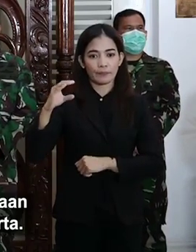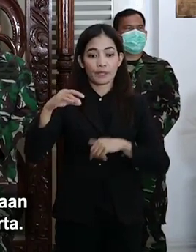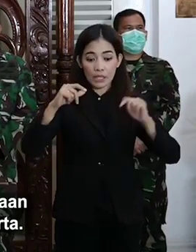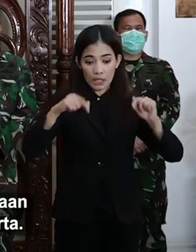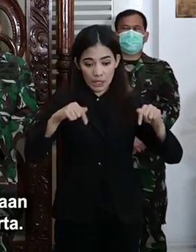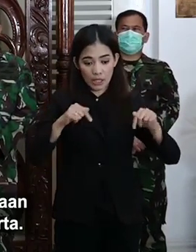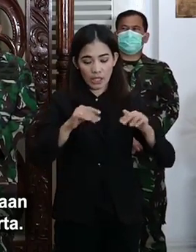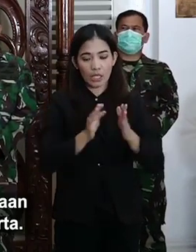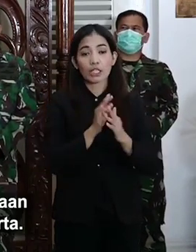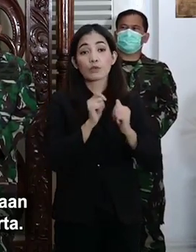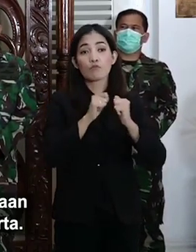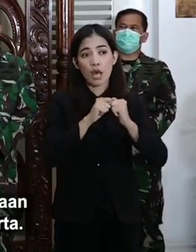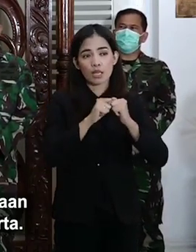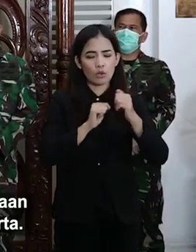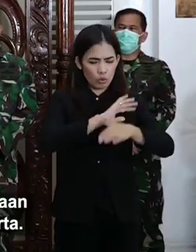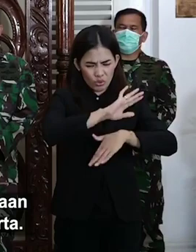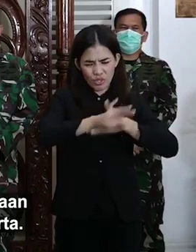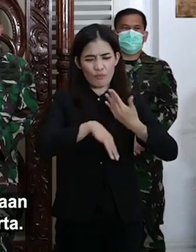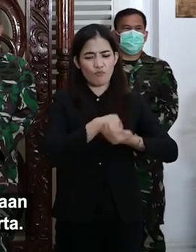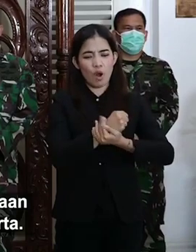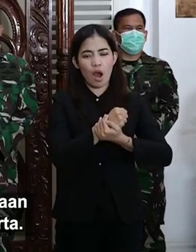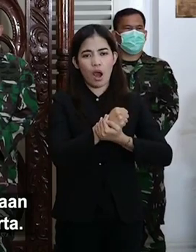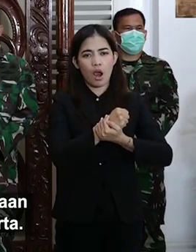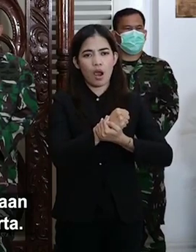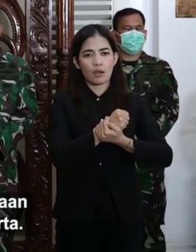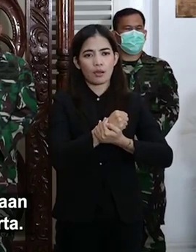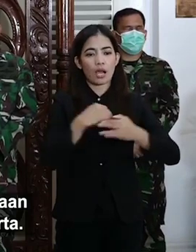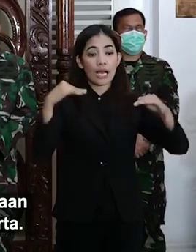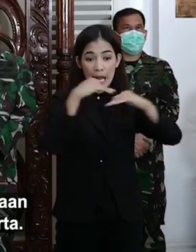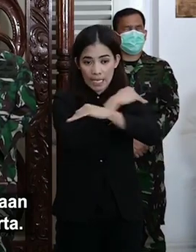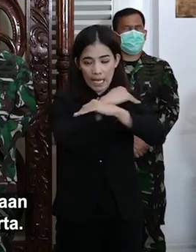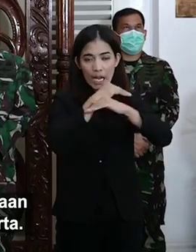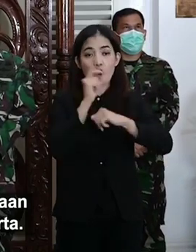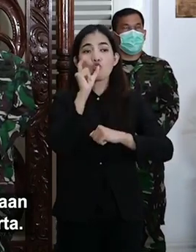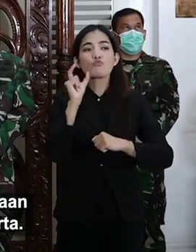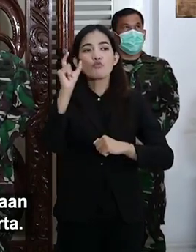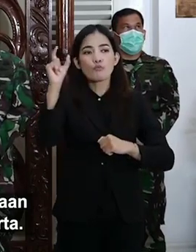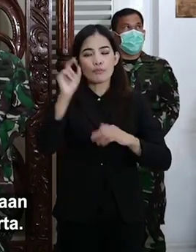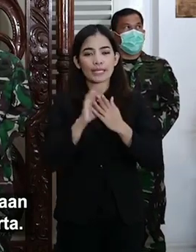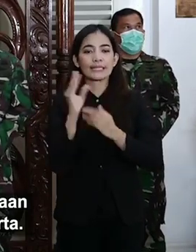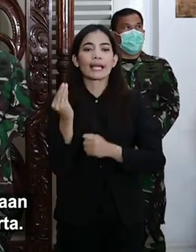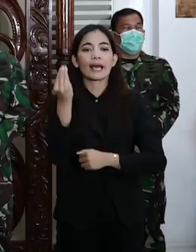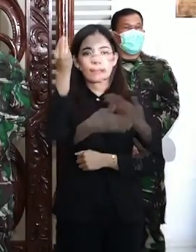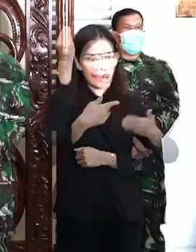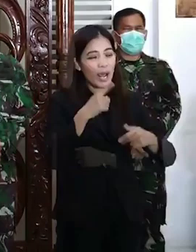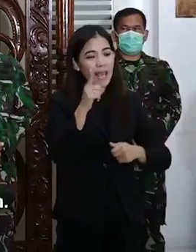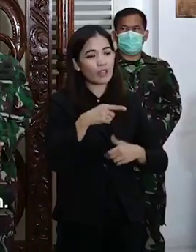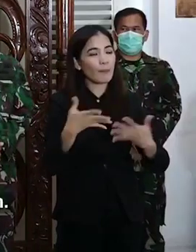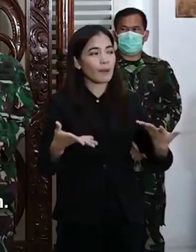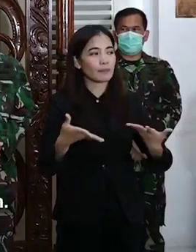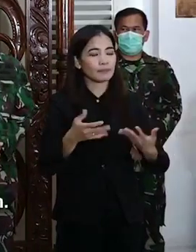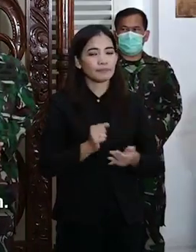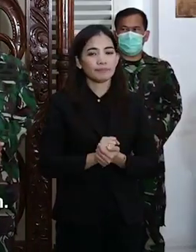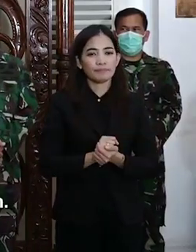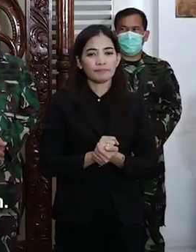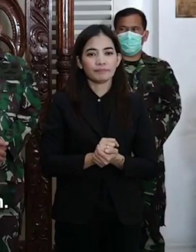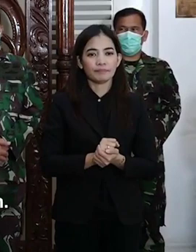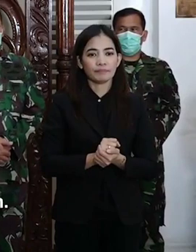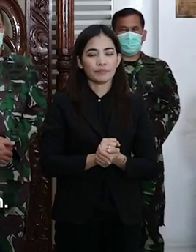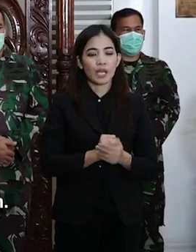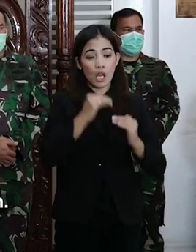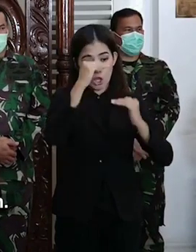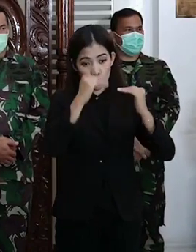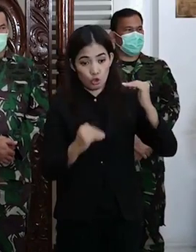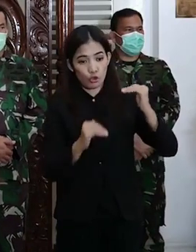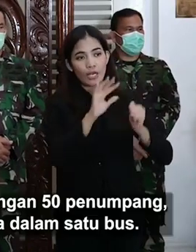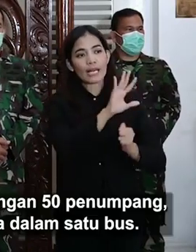berlaku untuk semua kendaraan umum yang beroperasi di Jakarta. Kapasitasnya turun